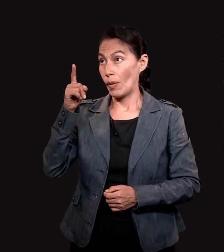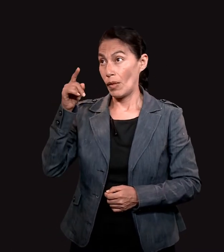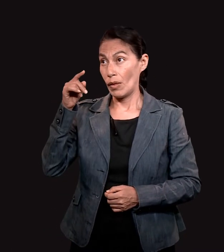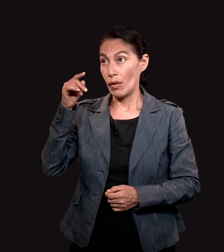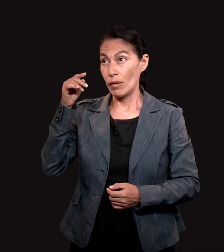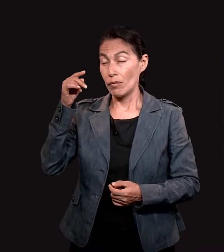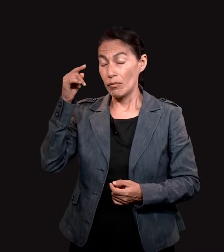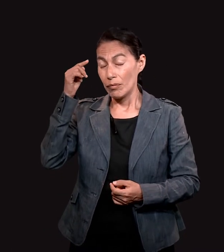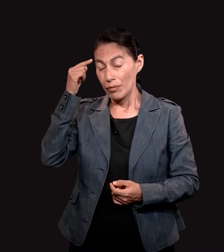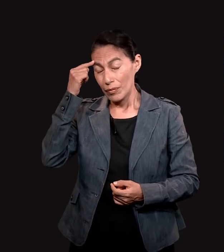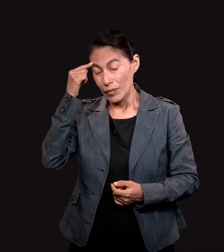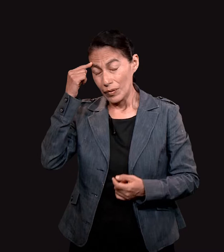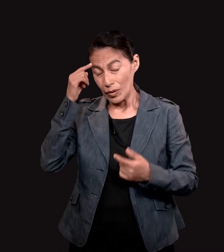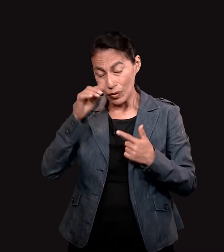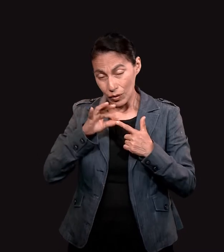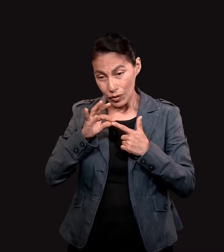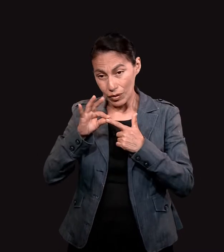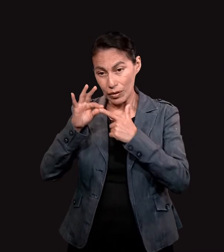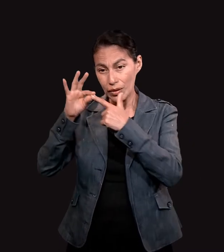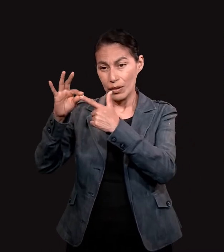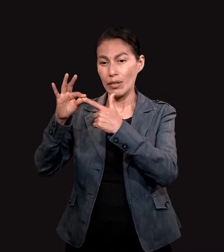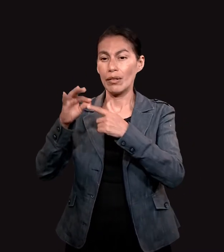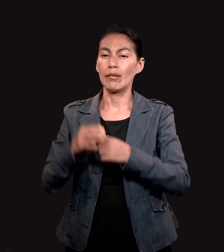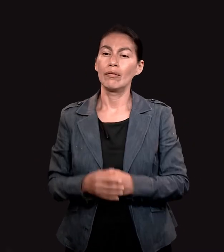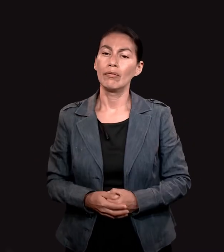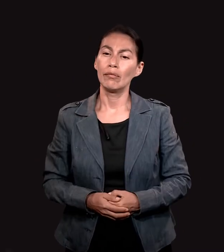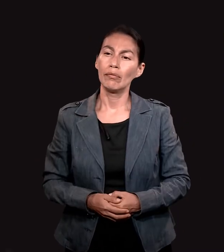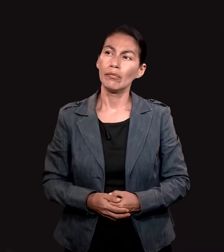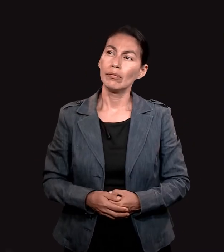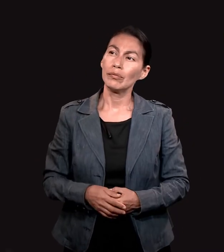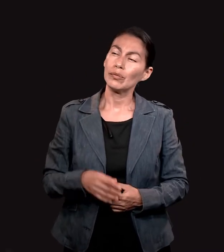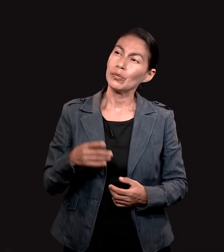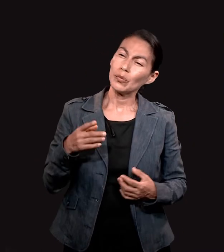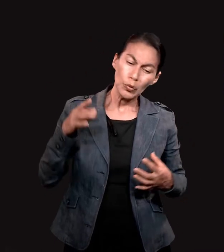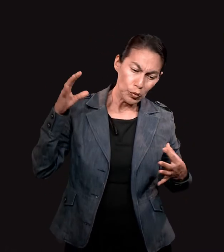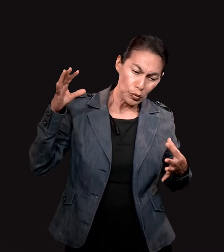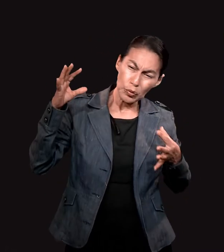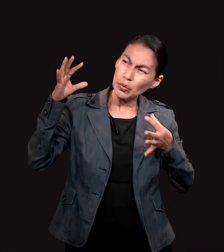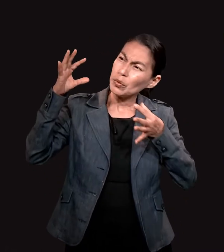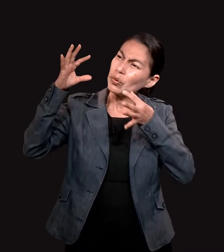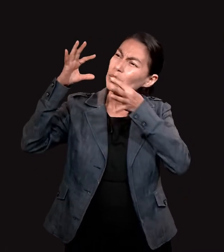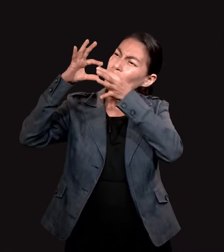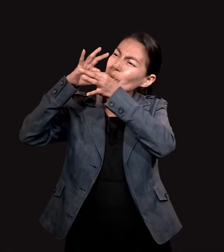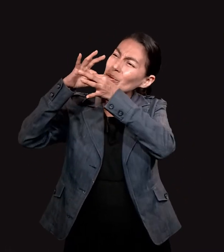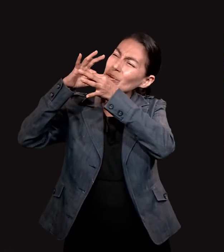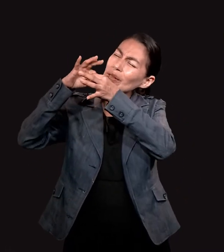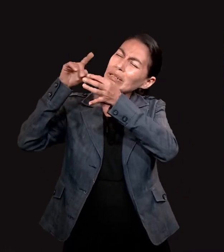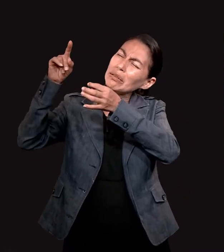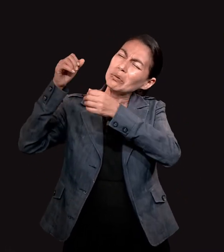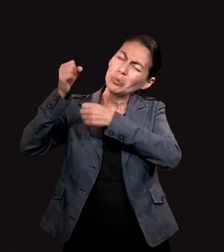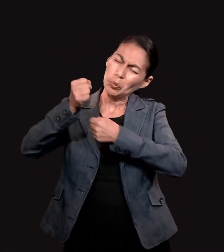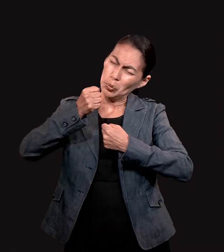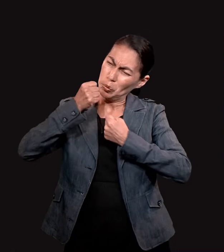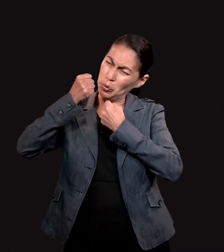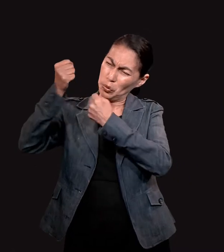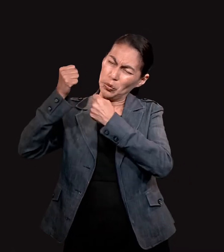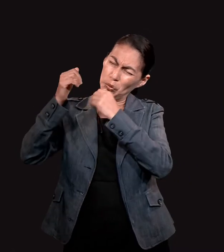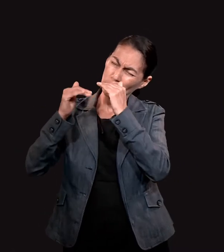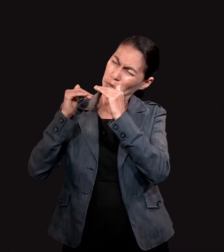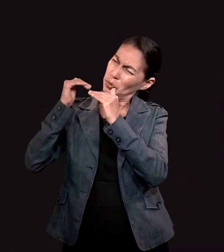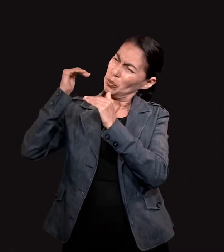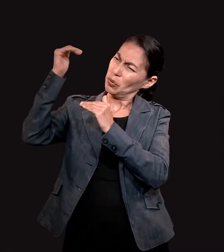oración. Es su palabra la que debe guiar nuestros pensamientos. ¿Por qué? Porque estamos